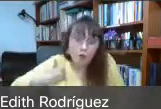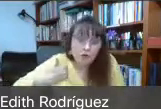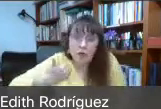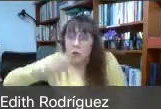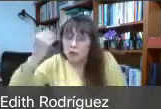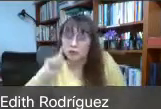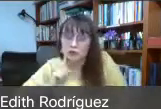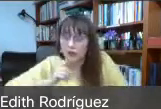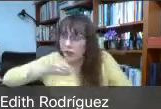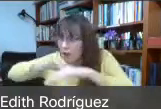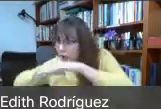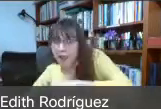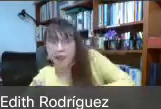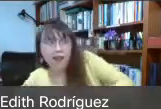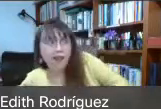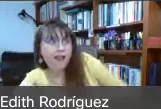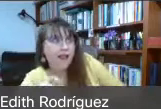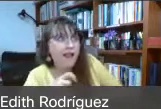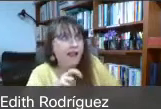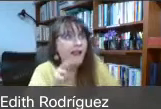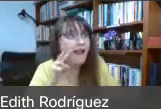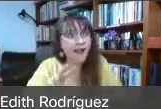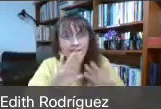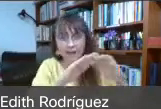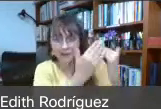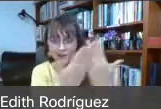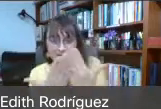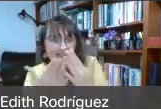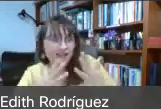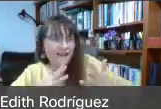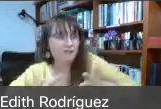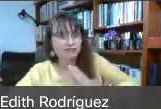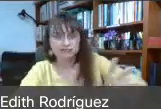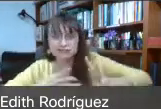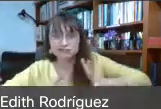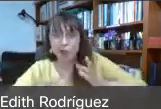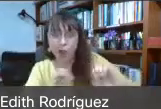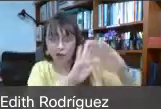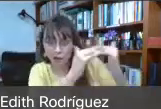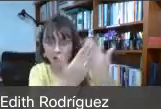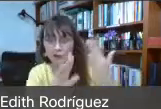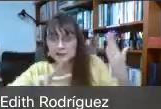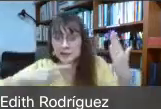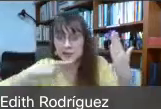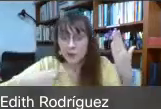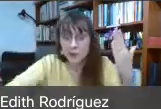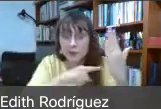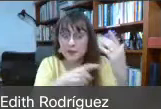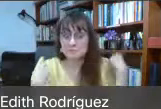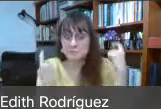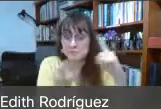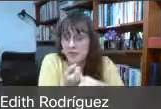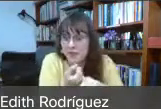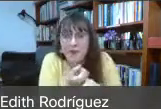Permitimos a los niños o a los jóvenes o adultos sordos les permiten el mundo literario